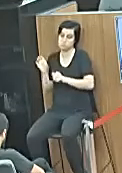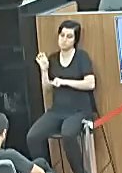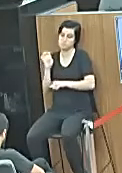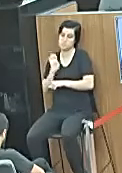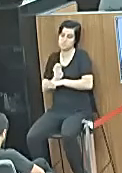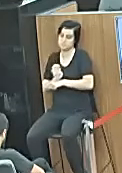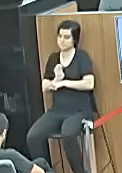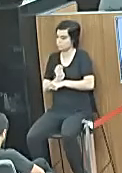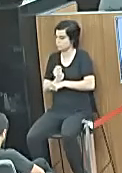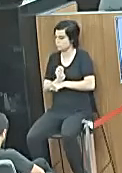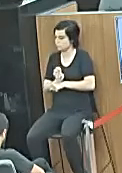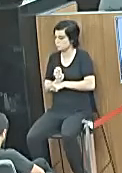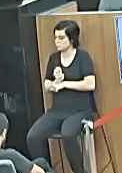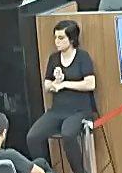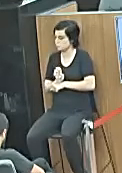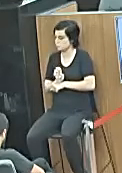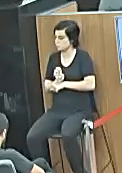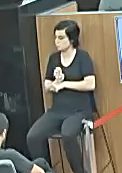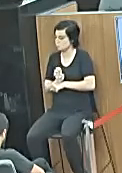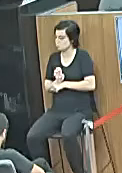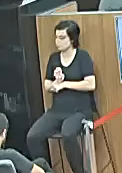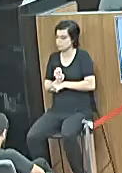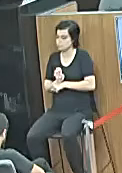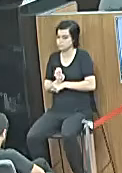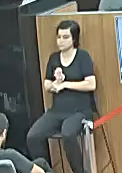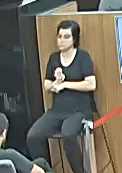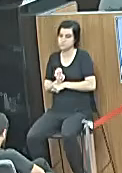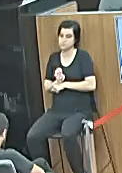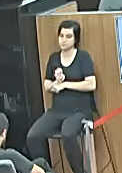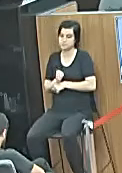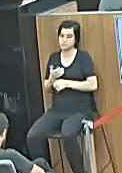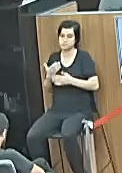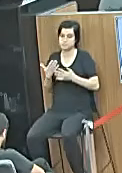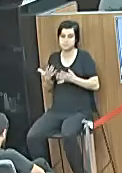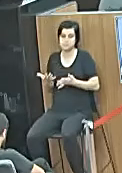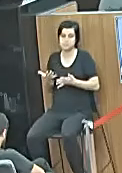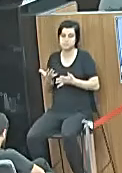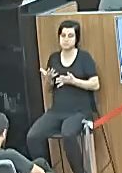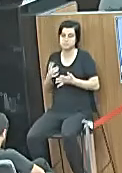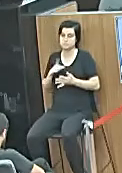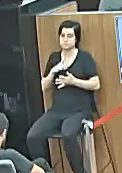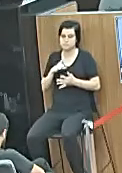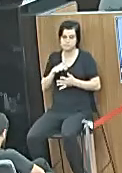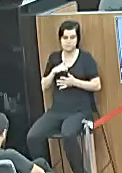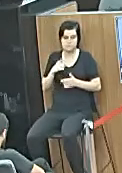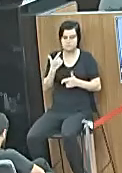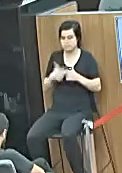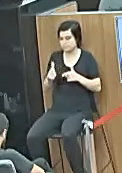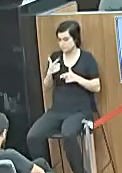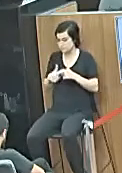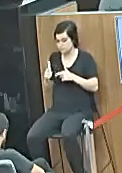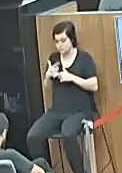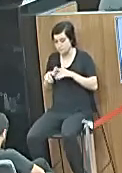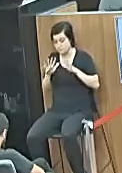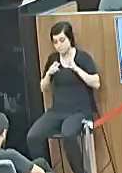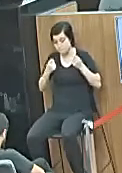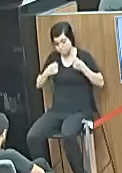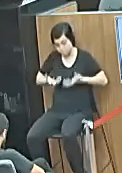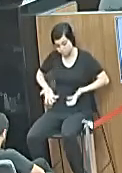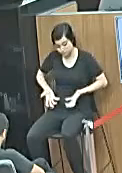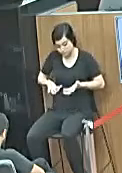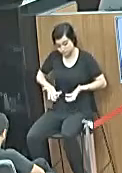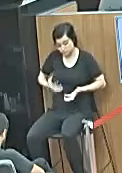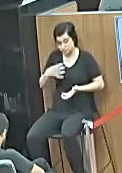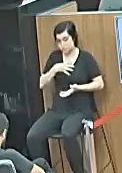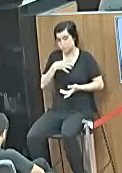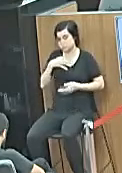é impossível que nós consigamos sair de qualquer tipo de crise se nós não fizermos investimento em ciência